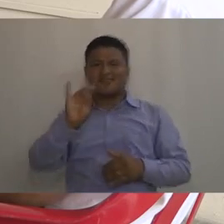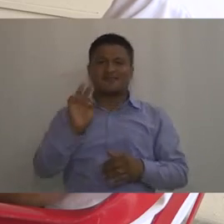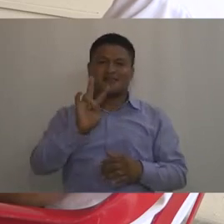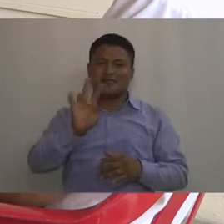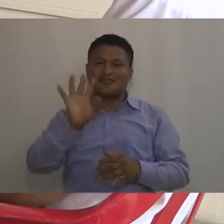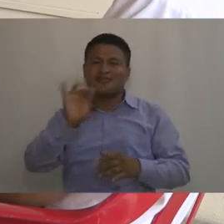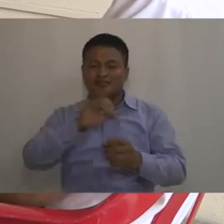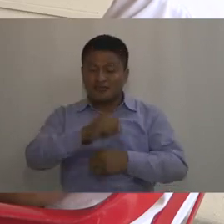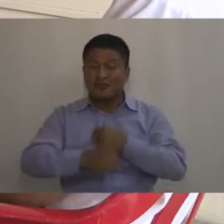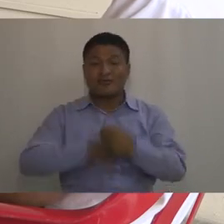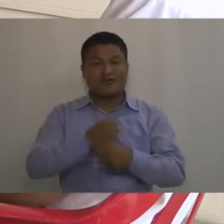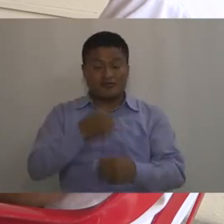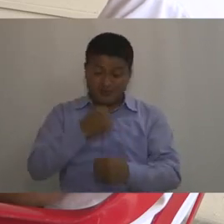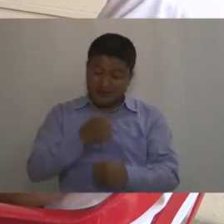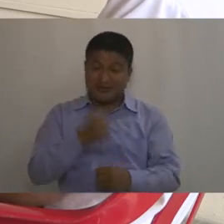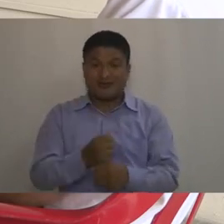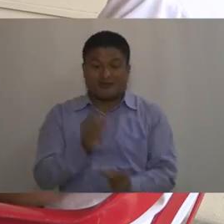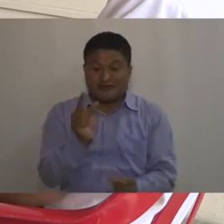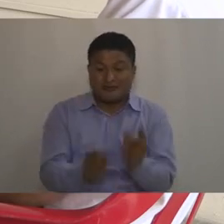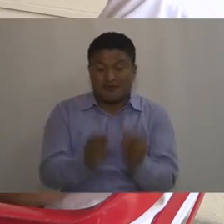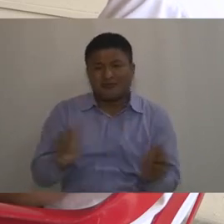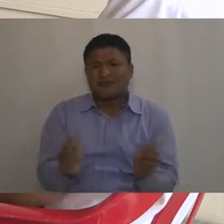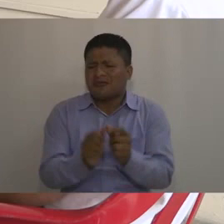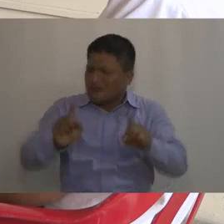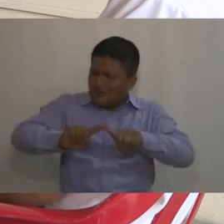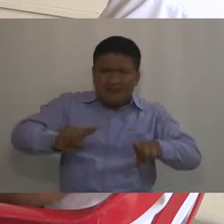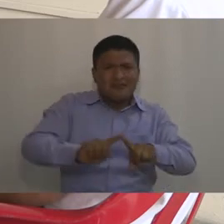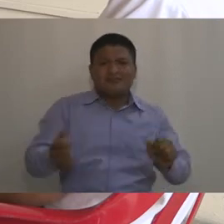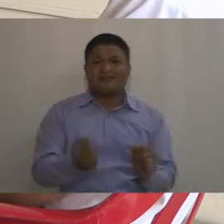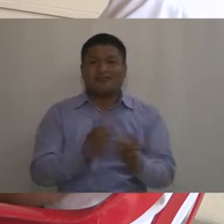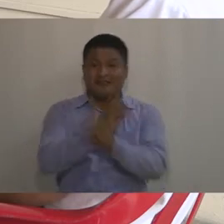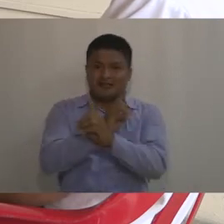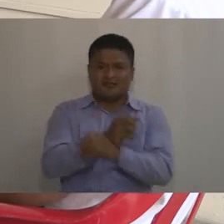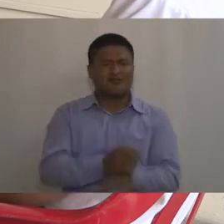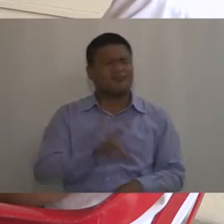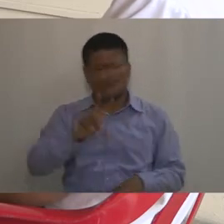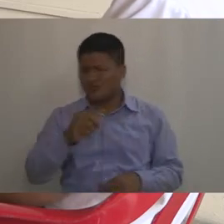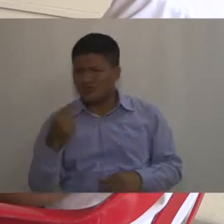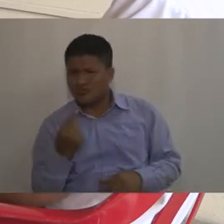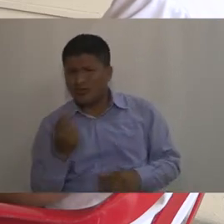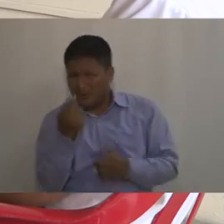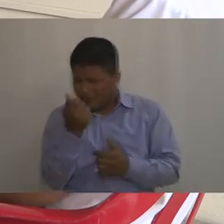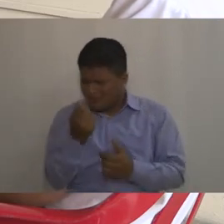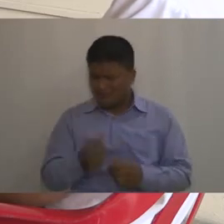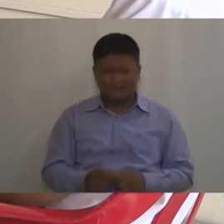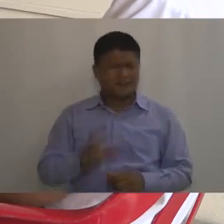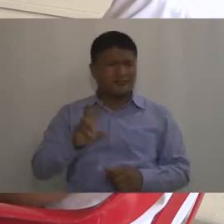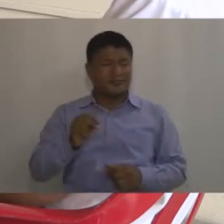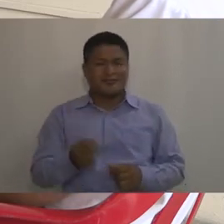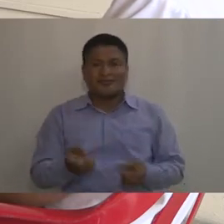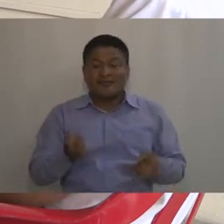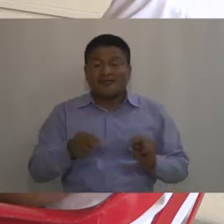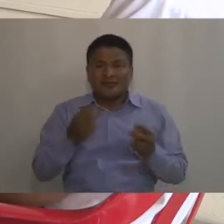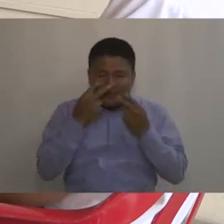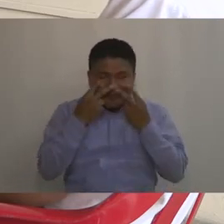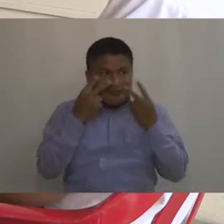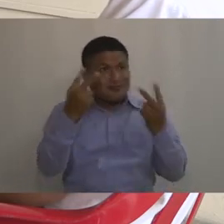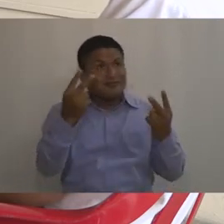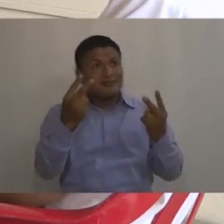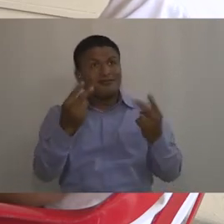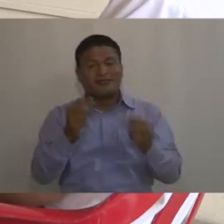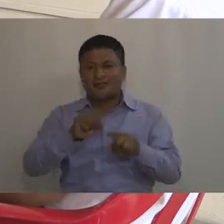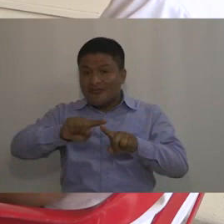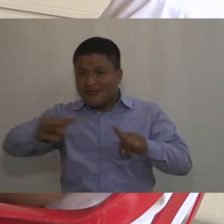elaborando con personas con diferentes tipos de discapacidades. Y eso no es solo que da un ingreso económico, sino que da una